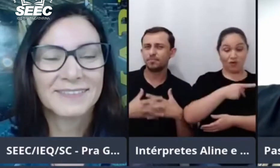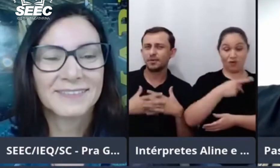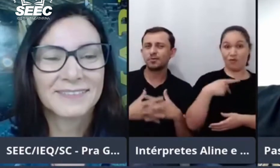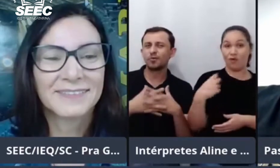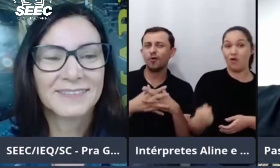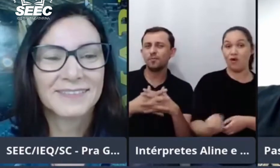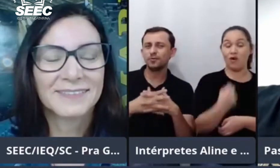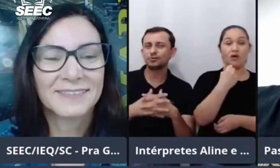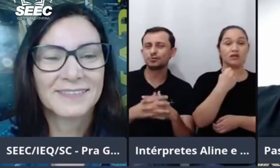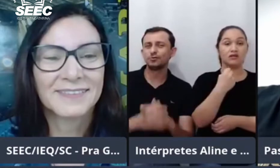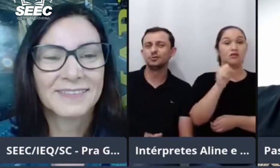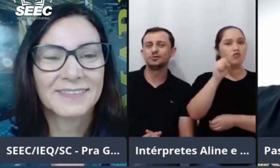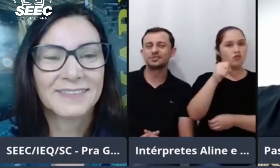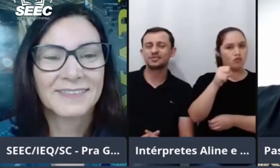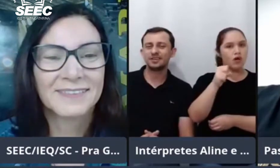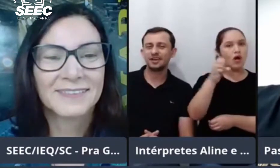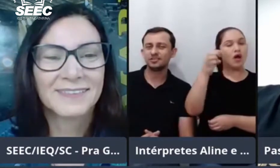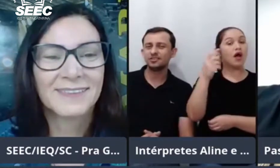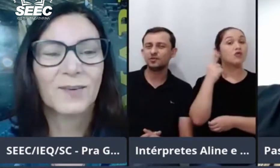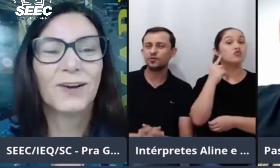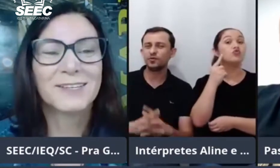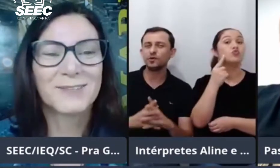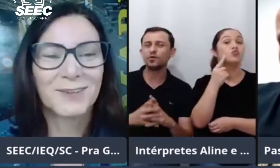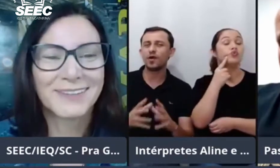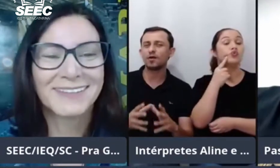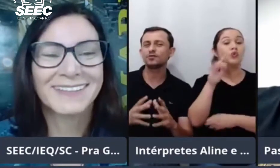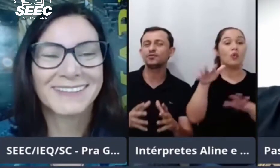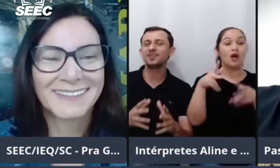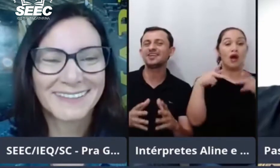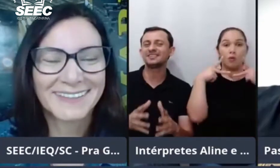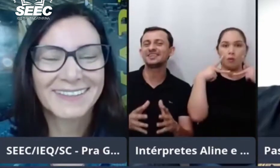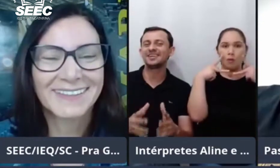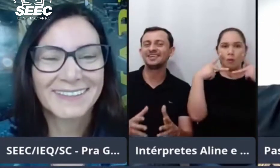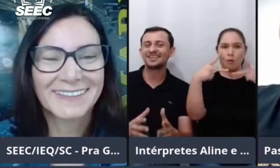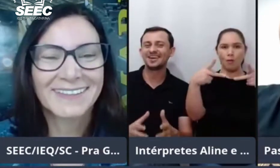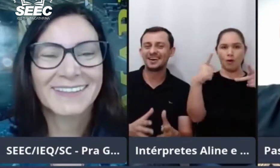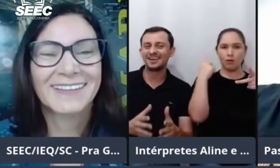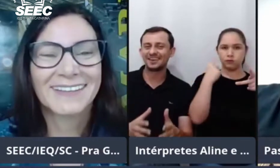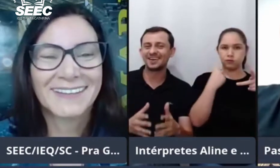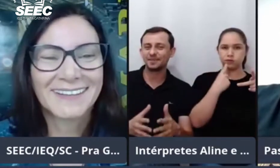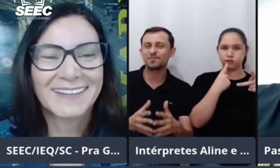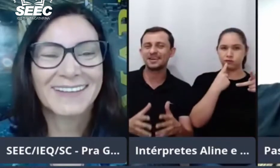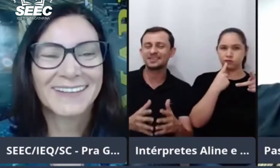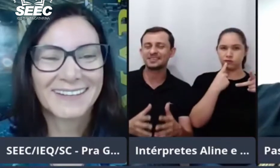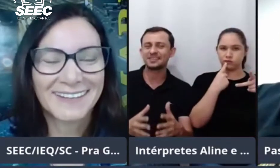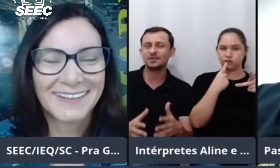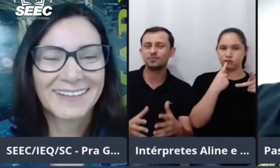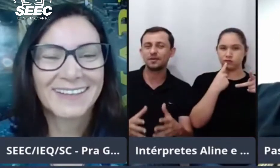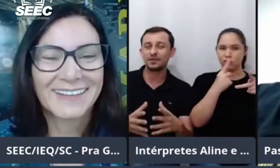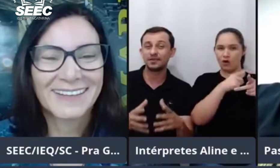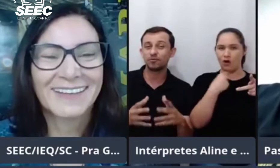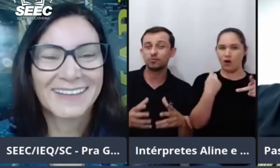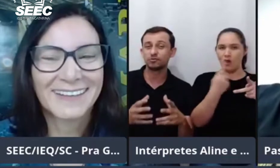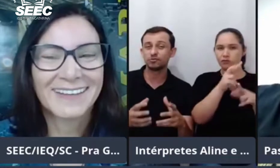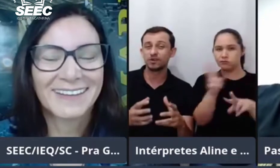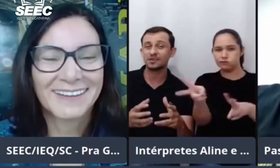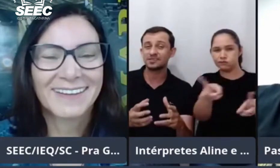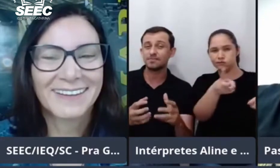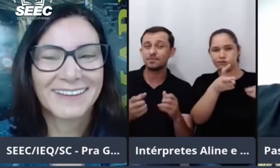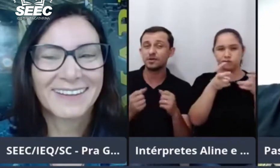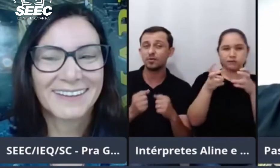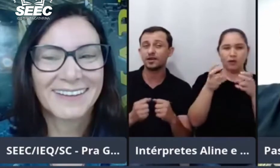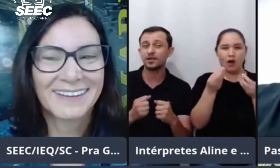ele pregou para os surdos. E a gente viu algo diferente ali naquela pregação, na maneira como o